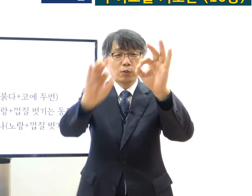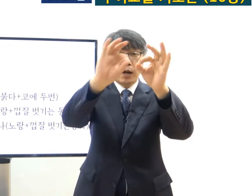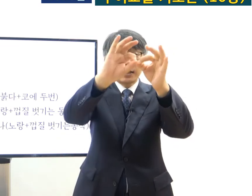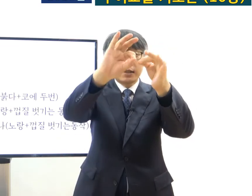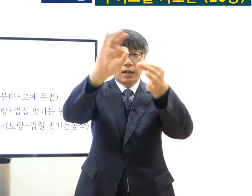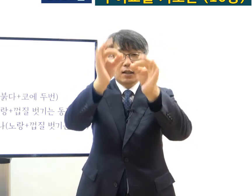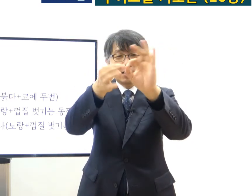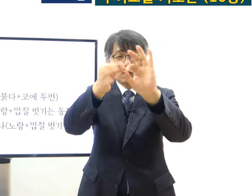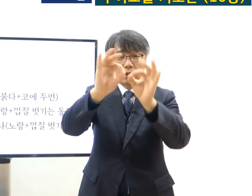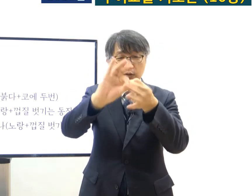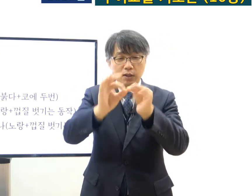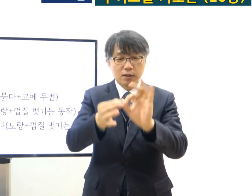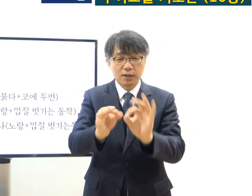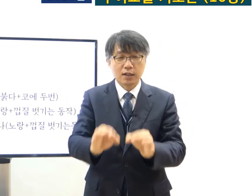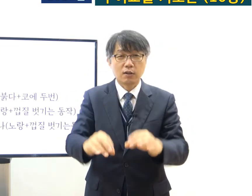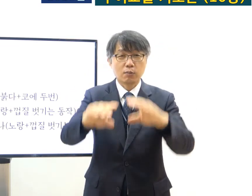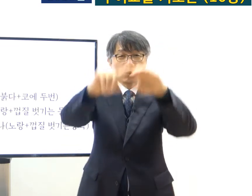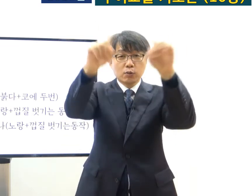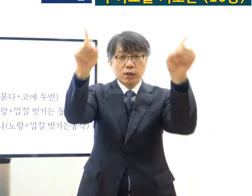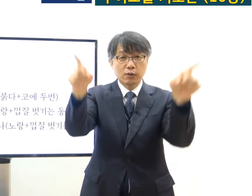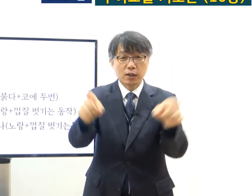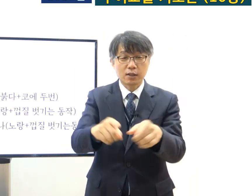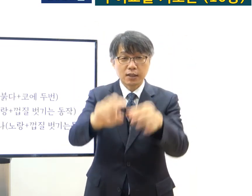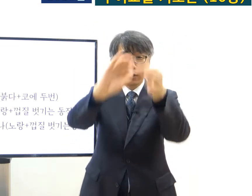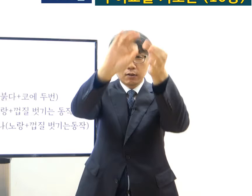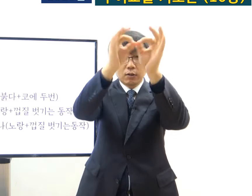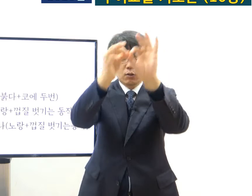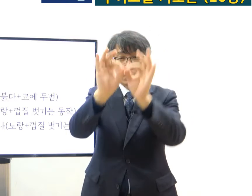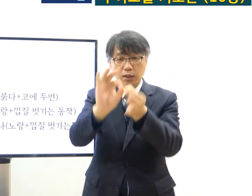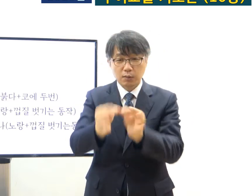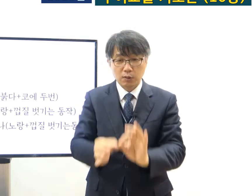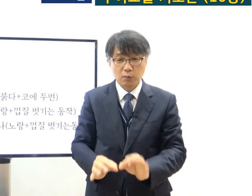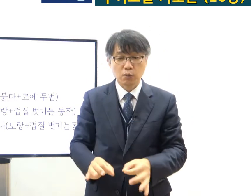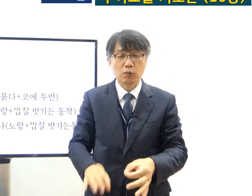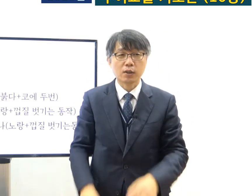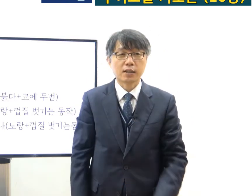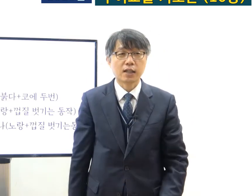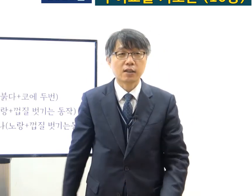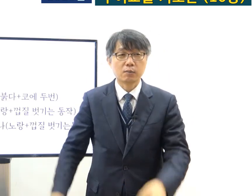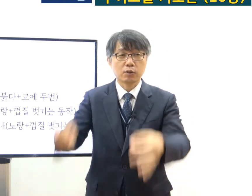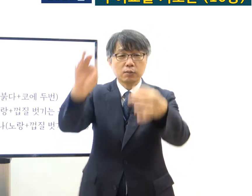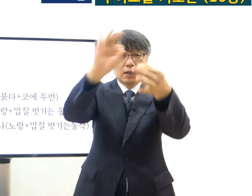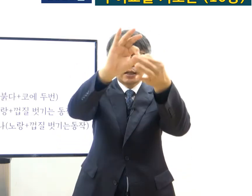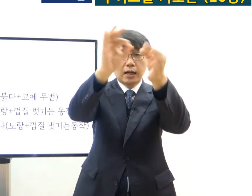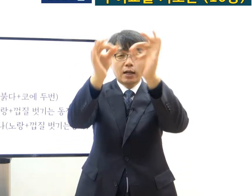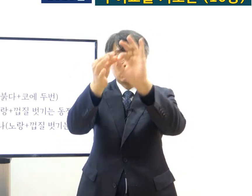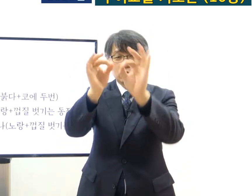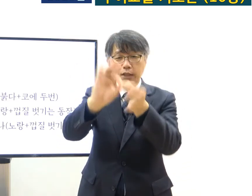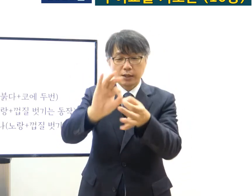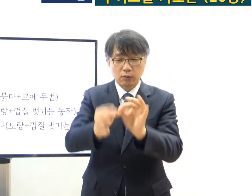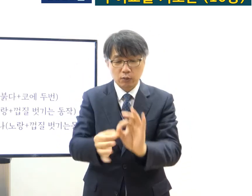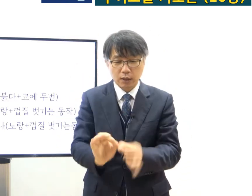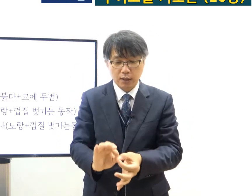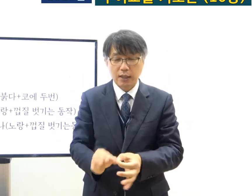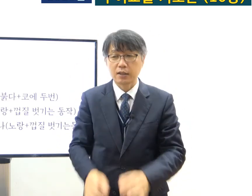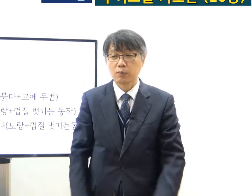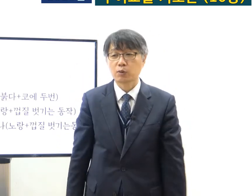알이 이렇게 열리잖아요. 포도송이가 이렇게 열리잖아요. 이렇게 포도송이가 달려있는 모습, 하나, 둘, 셋, 이렇게 달려있는 모습을